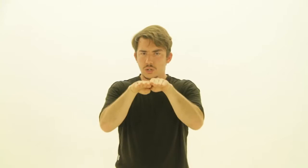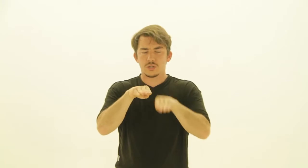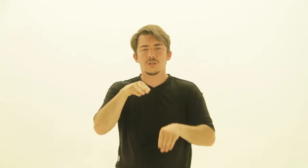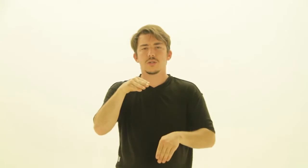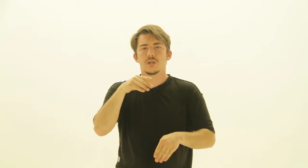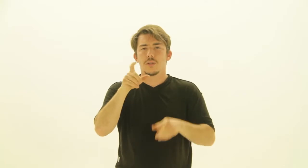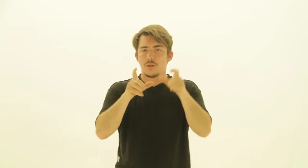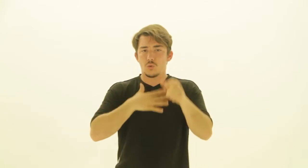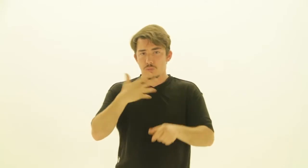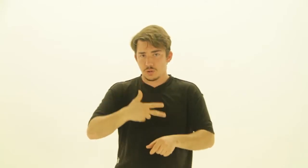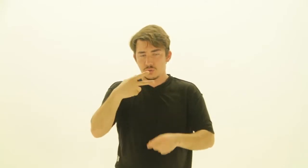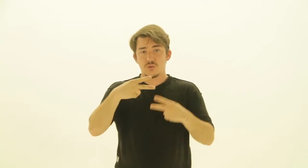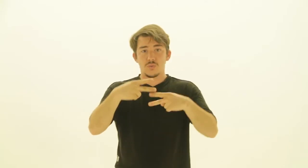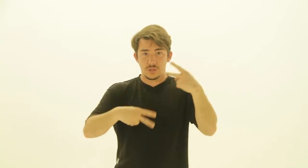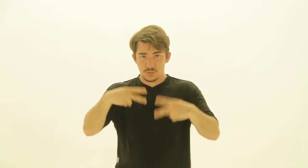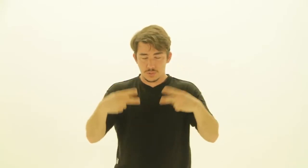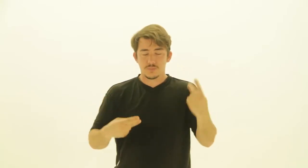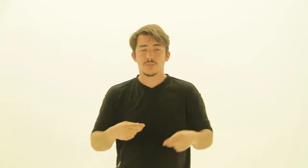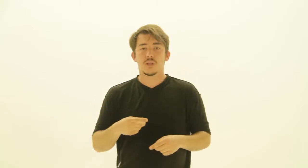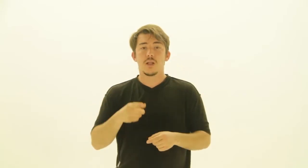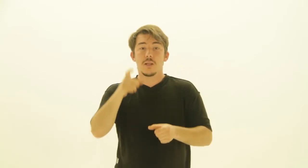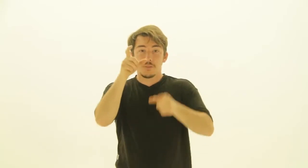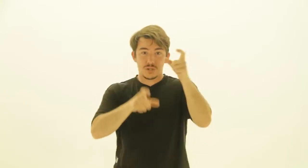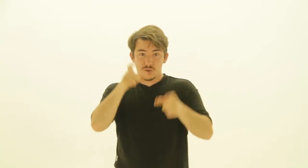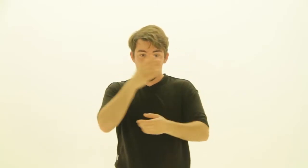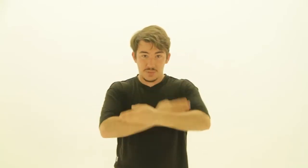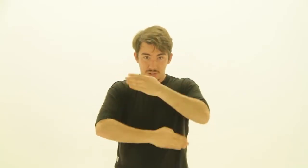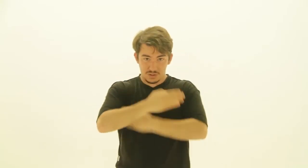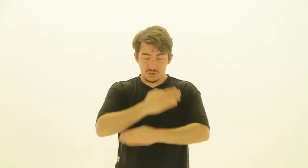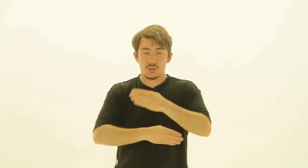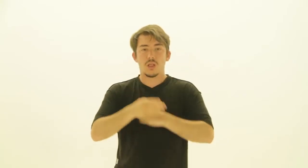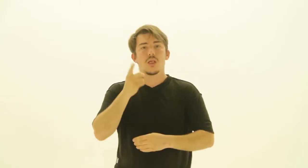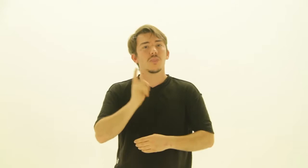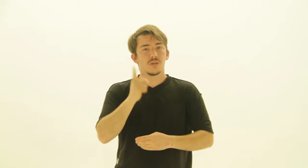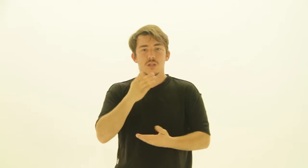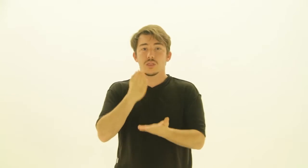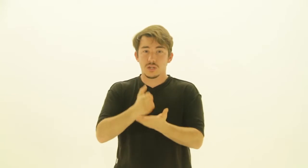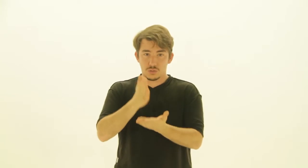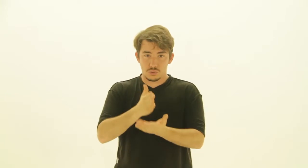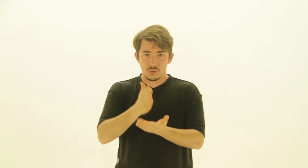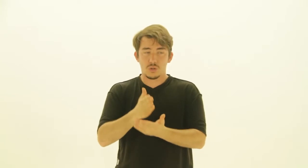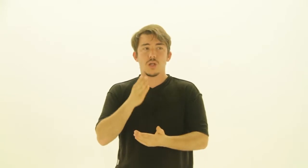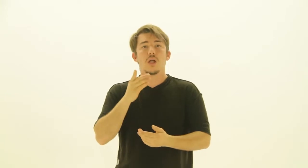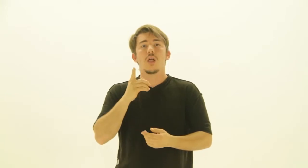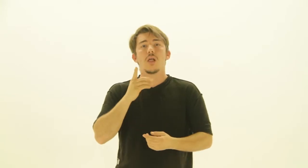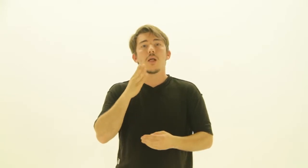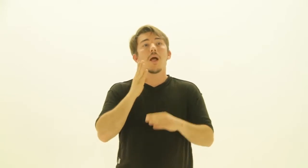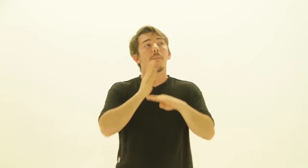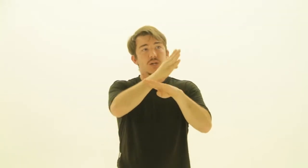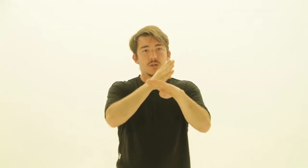la diversidad, sabemos que todos somos distintos y que todos tenemos derechos y tenemos derechos a participar en las distintas actividades sociales. La